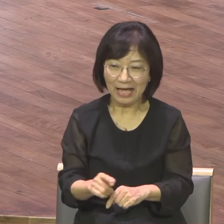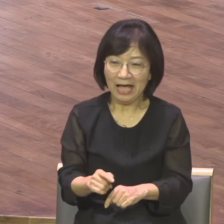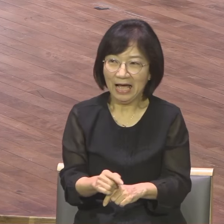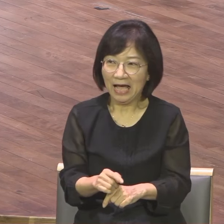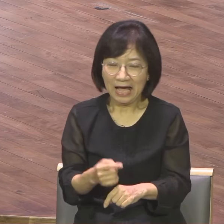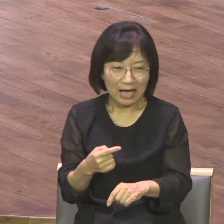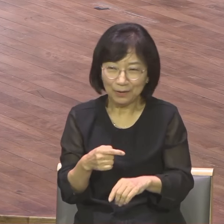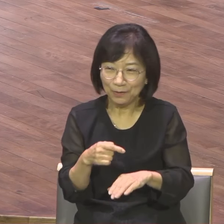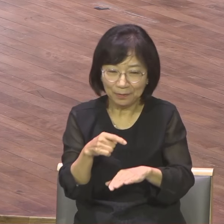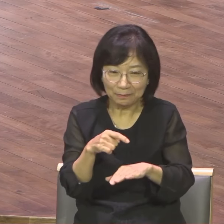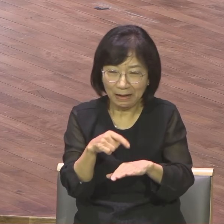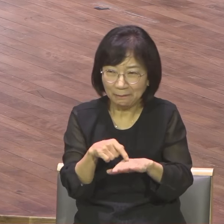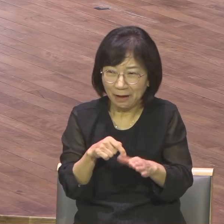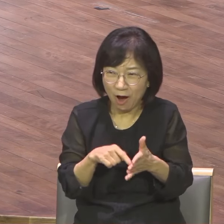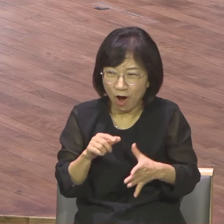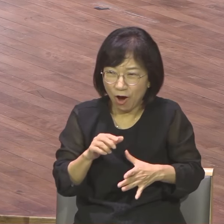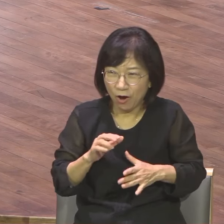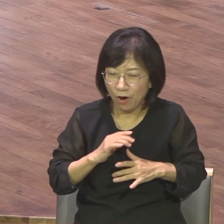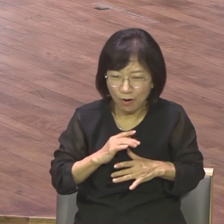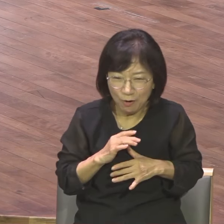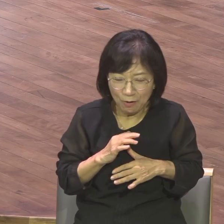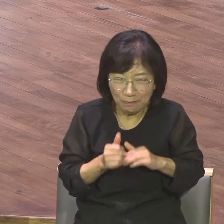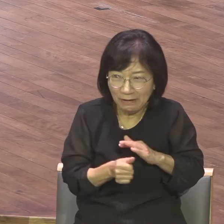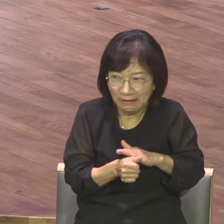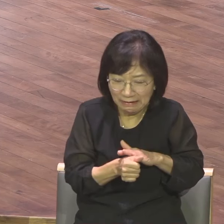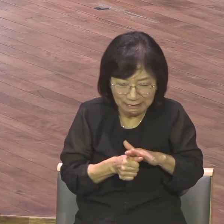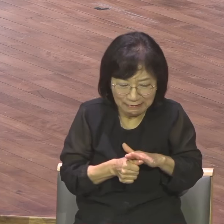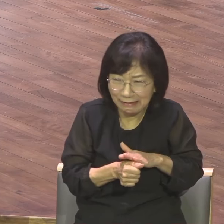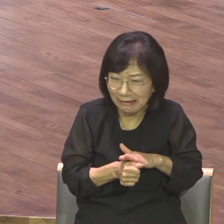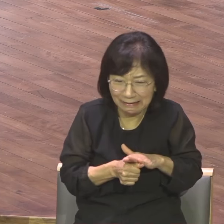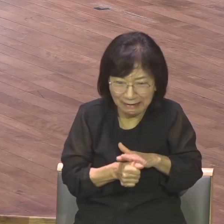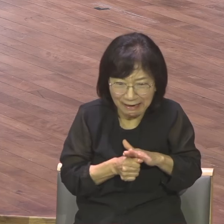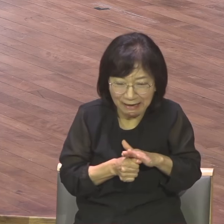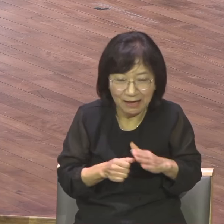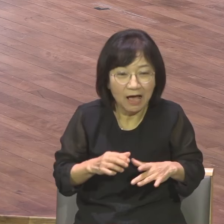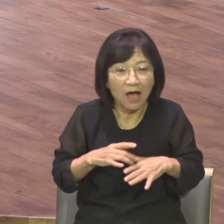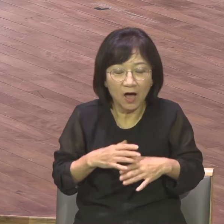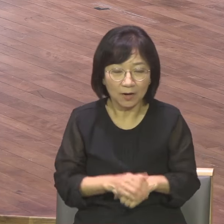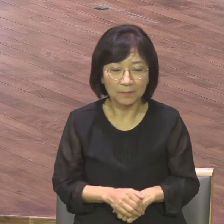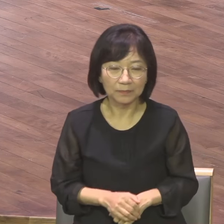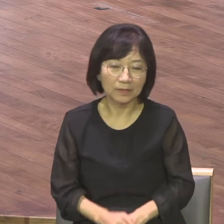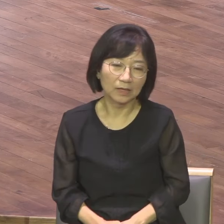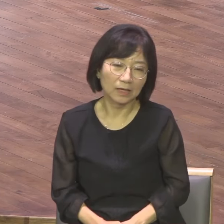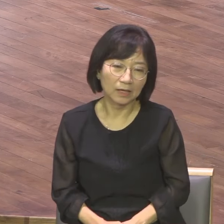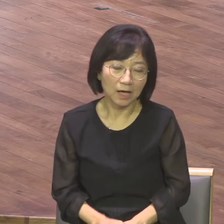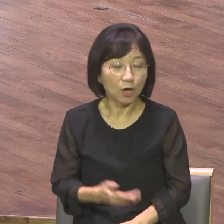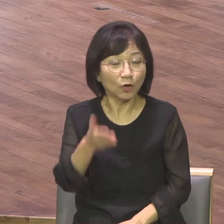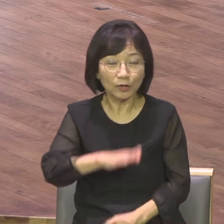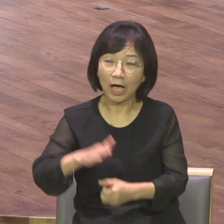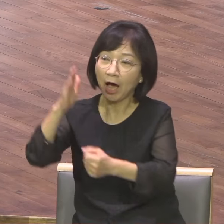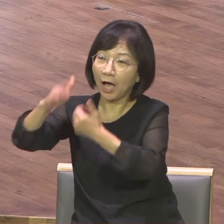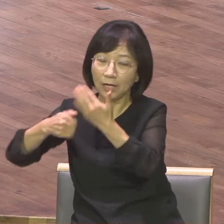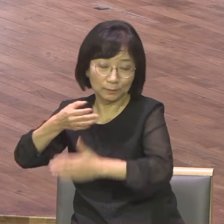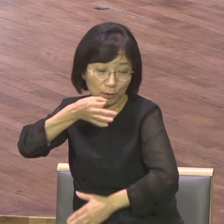아주 소심해. 겁이 엄청 많아. 이 기도원을 보고 하나님 뭐라냐? 큰 용사여.